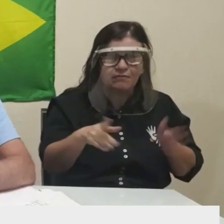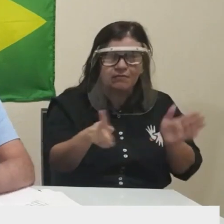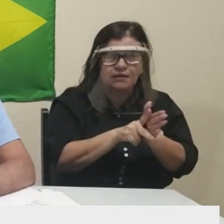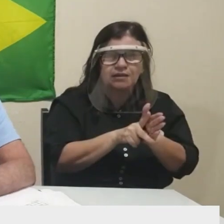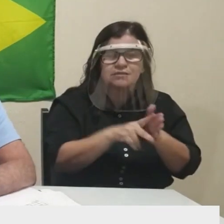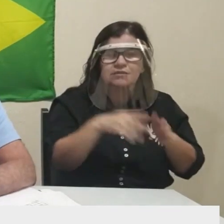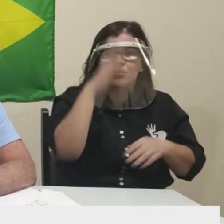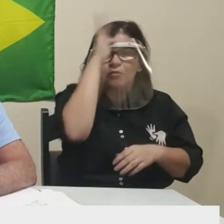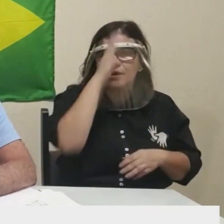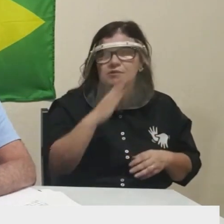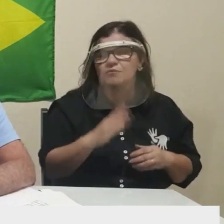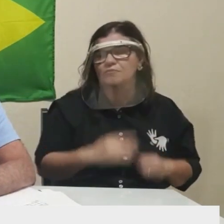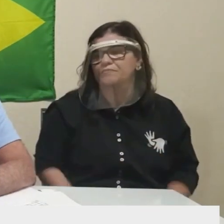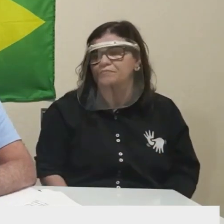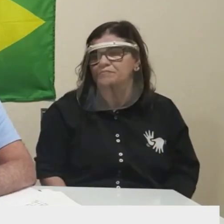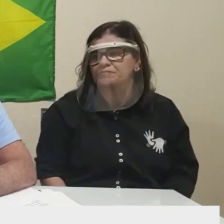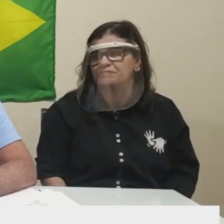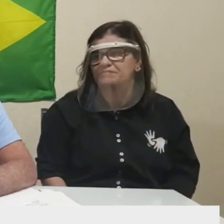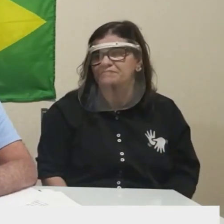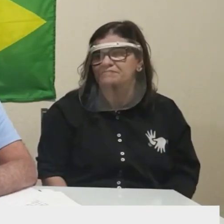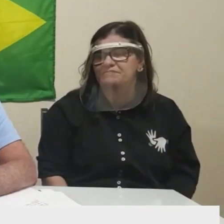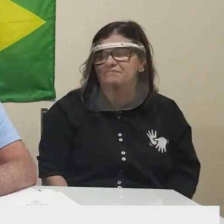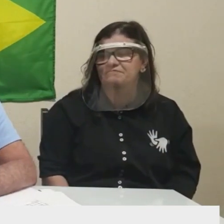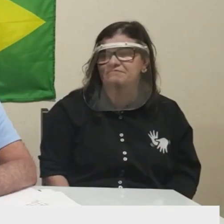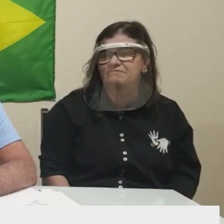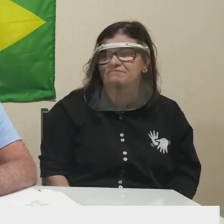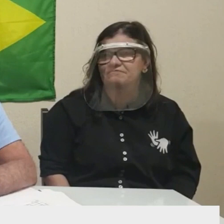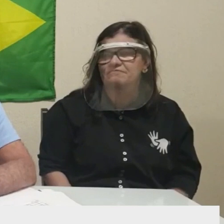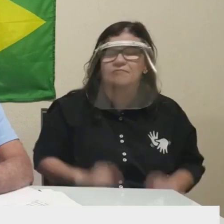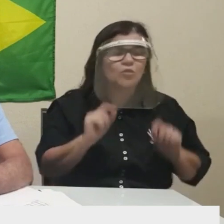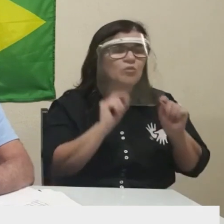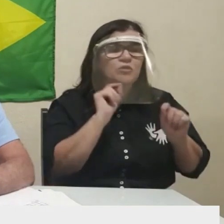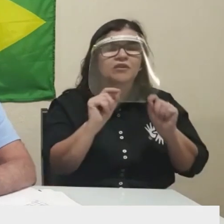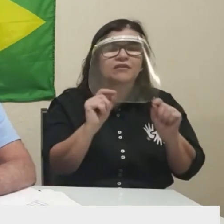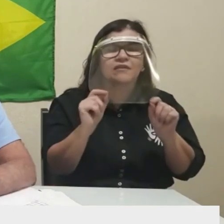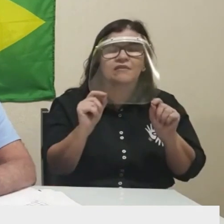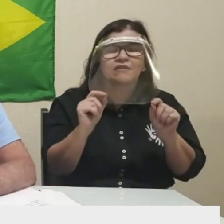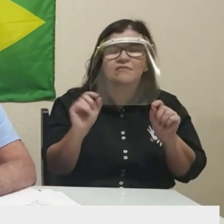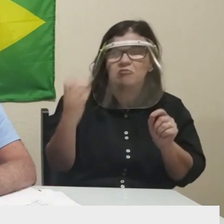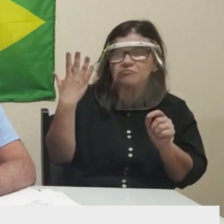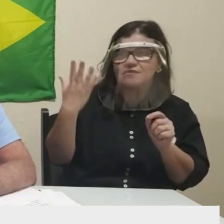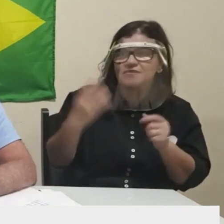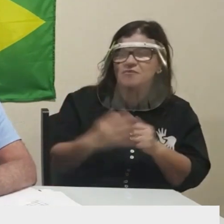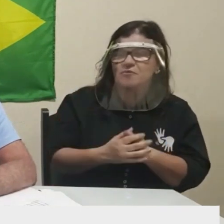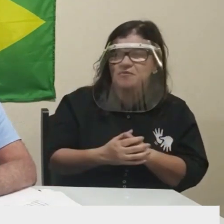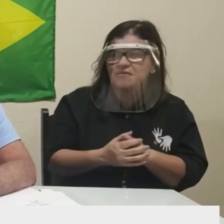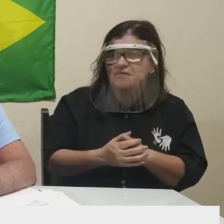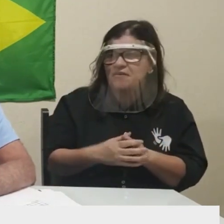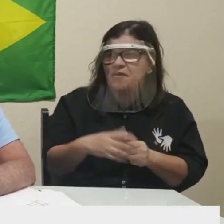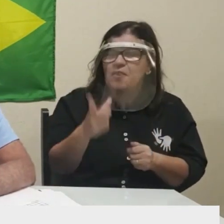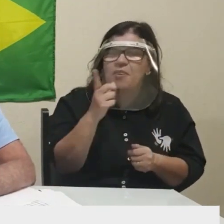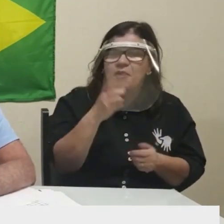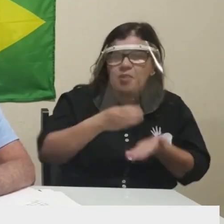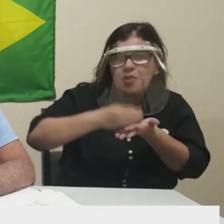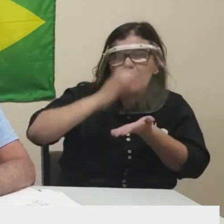Quer matar o bicho, André? Quem quer matar o bicho? Tem alguma coisa para isso aí? O que é matar o bicho? É tomar uma targada?